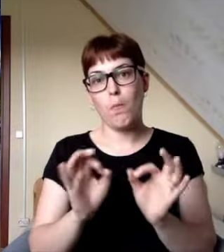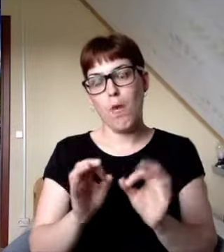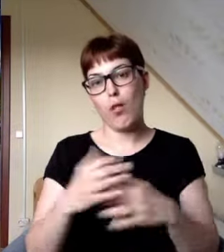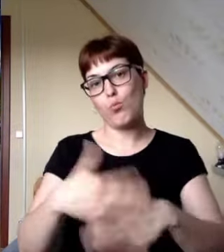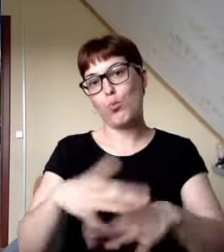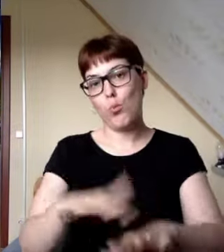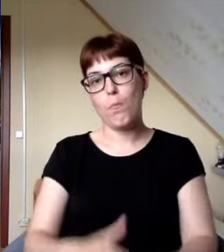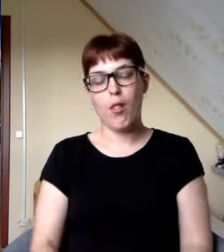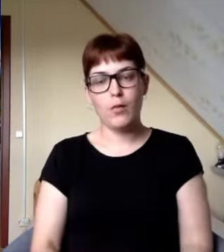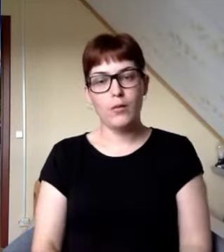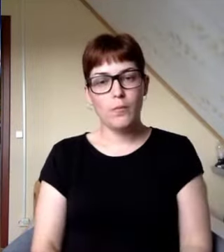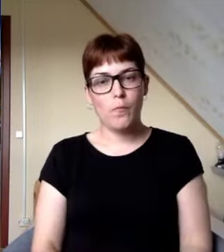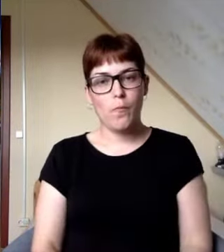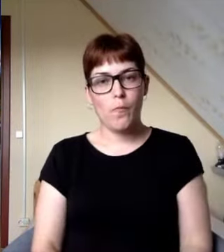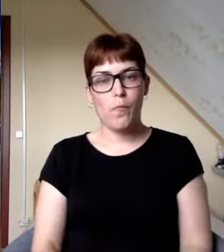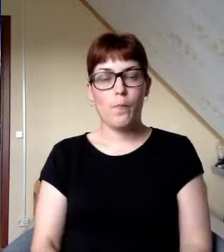normāli.